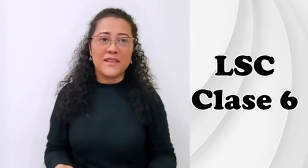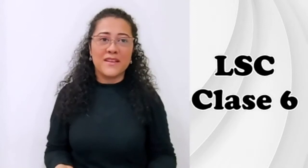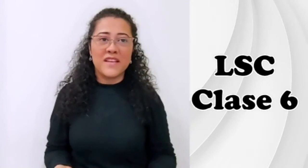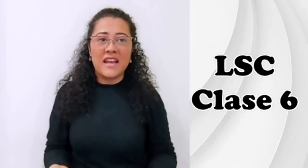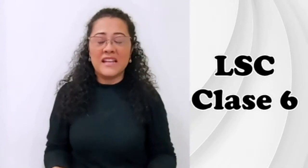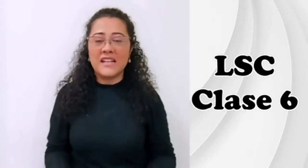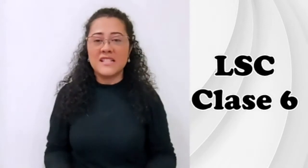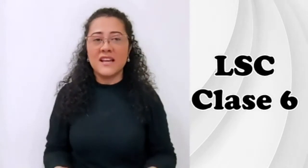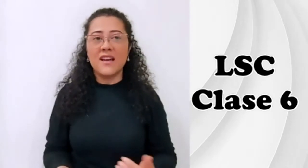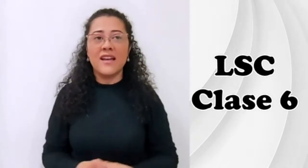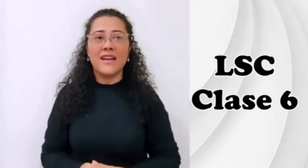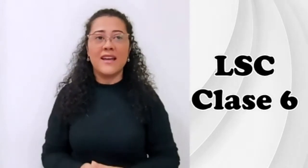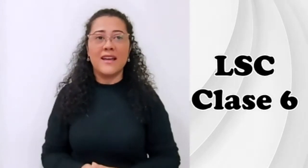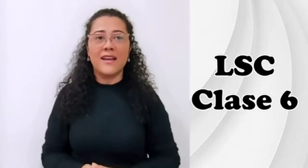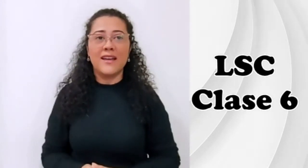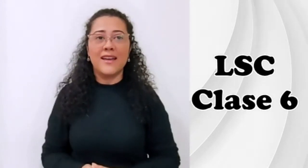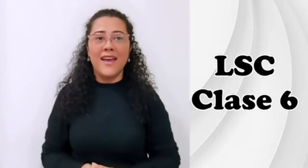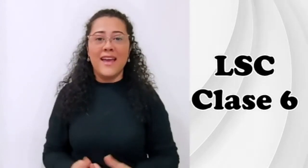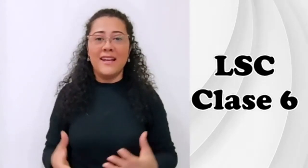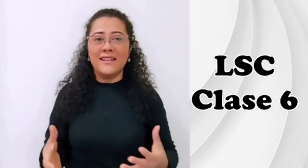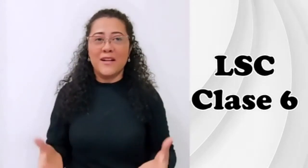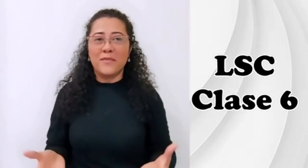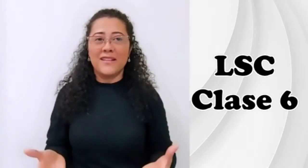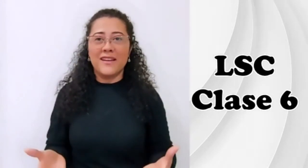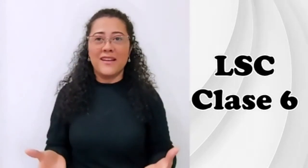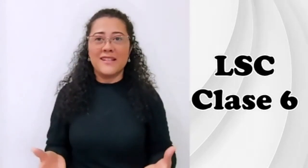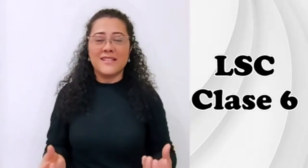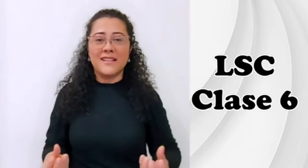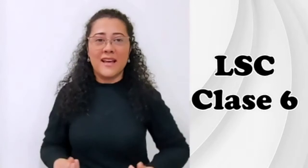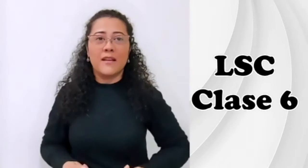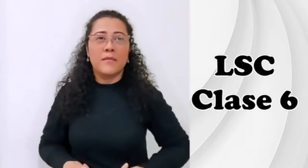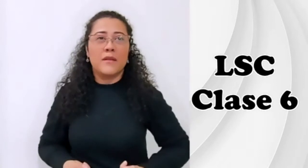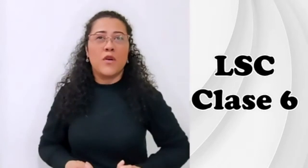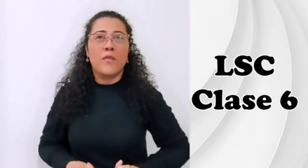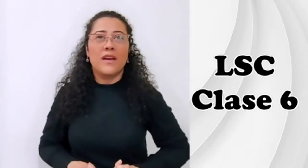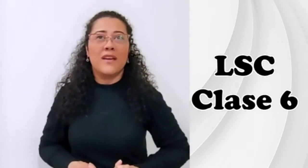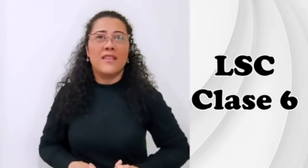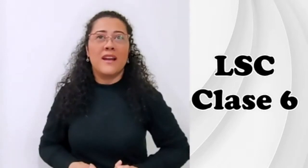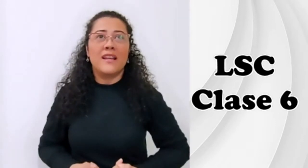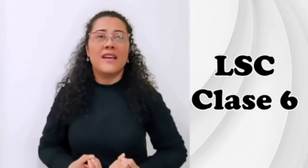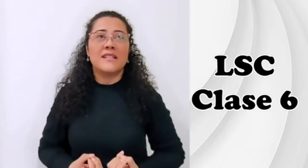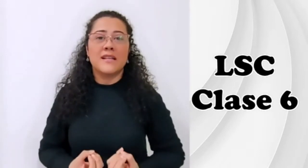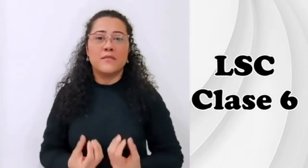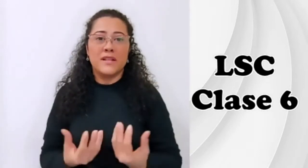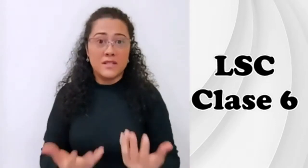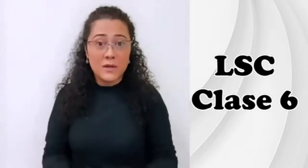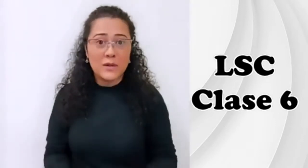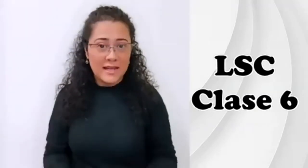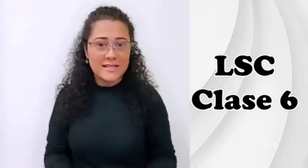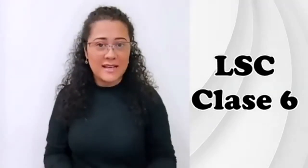o sea, en la iglesia, el intérprete necesita también como que darle esa expresión a las